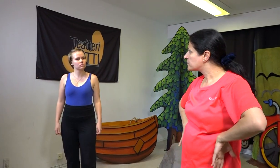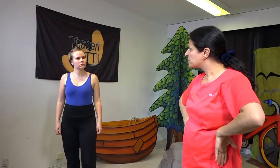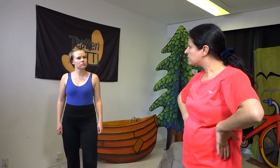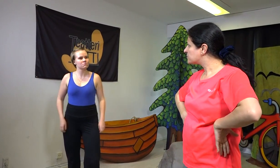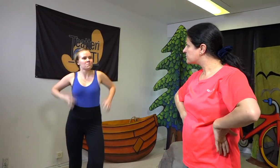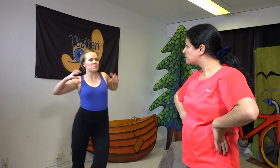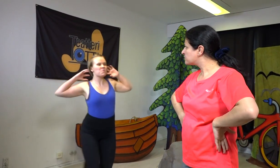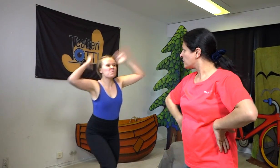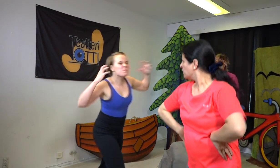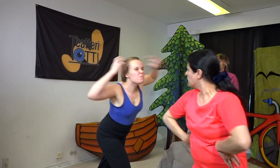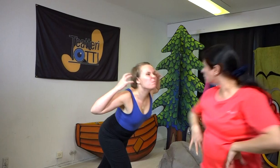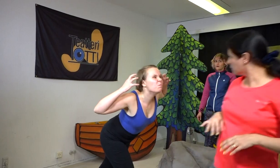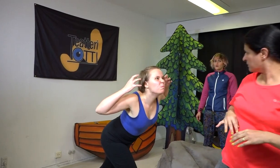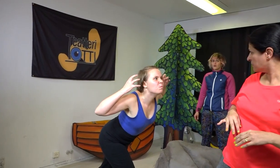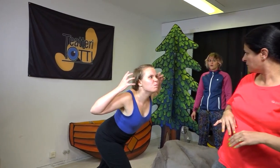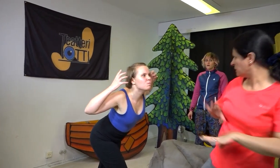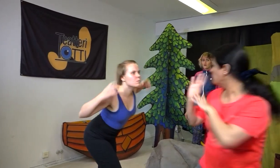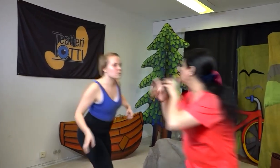Olen Lulu mummo.